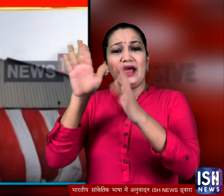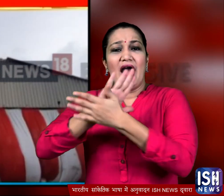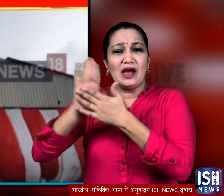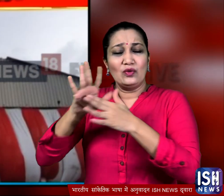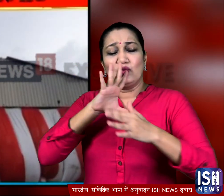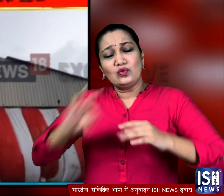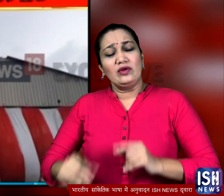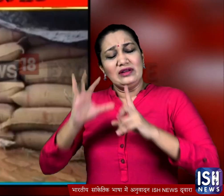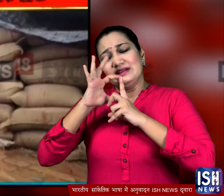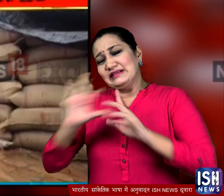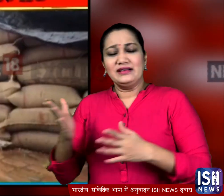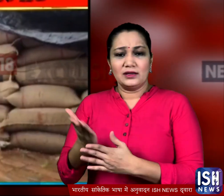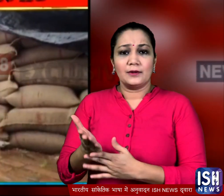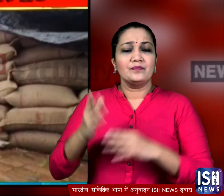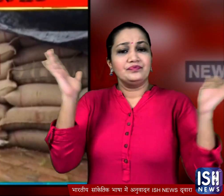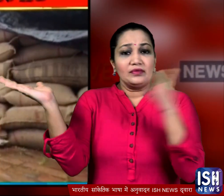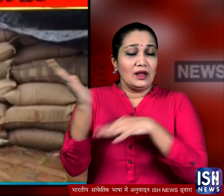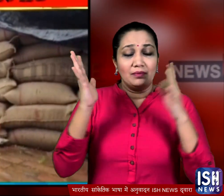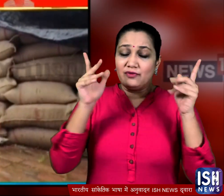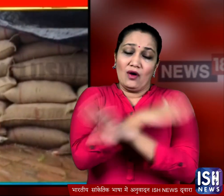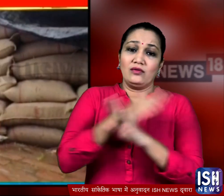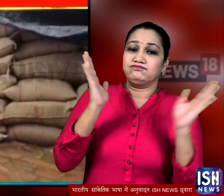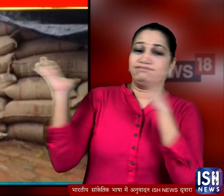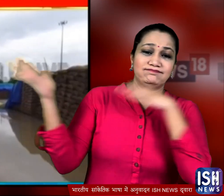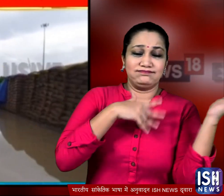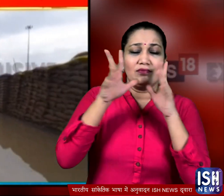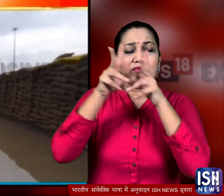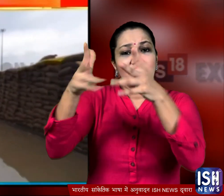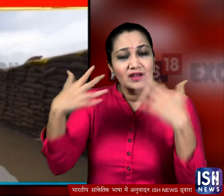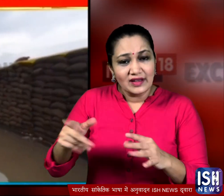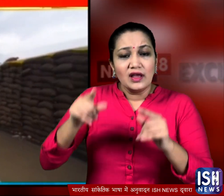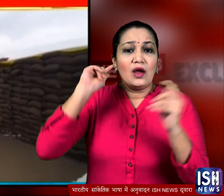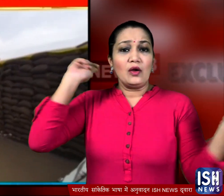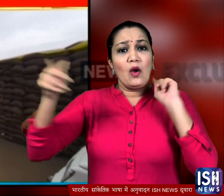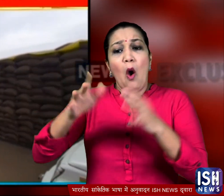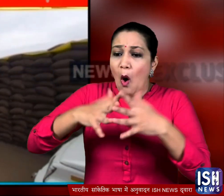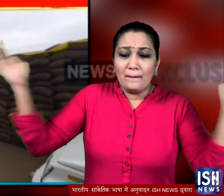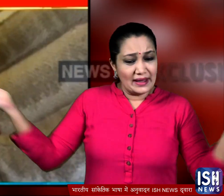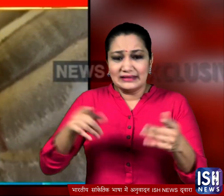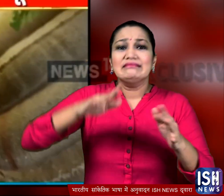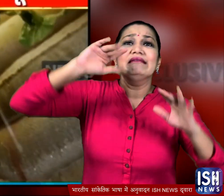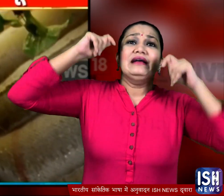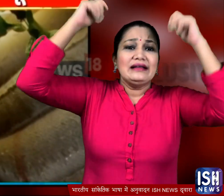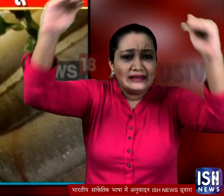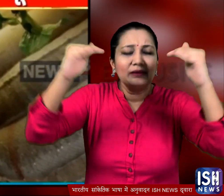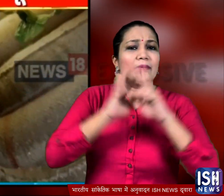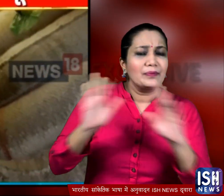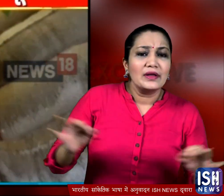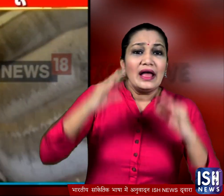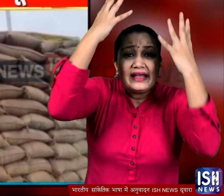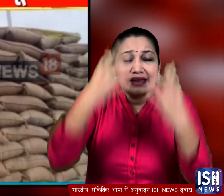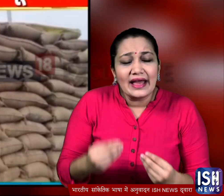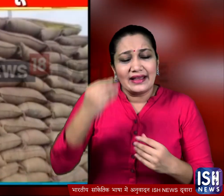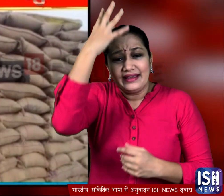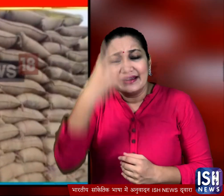तो लापरवाही की हद ही हो गई। वहां मौसम विभाग की चेतावनी के बावजूद अनाज मंडी में गेहूं खुले में पड़ा रहा और रात भर बारिश में